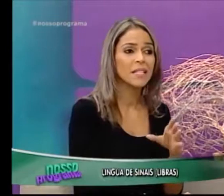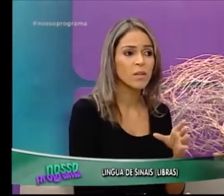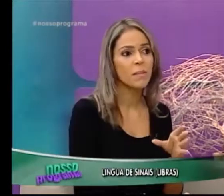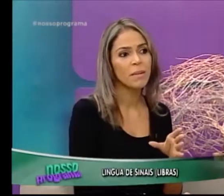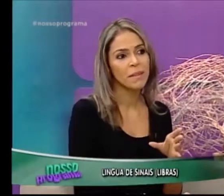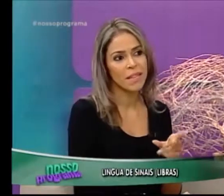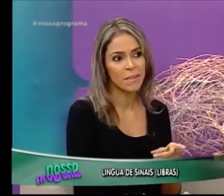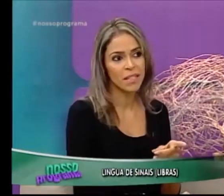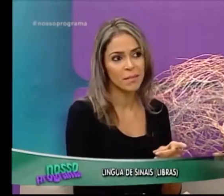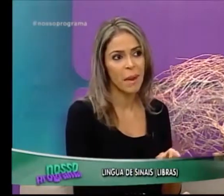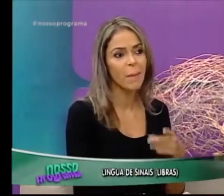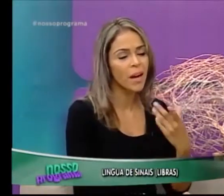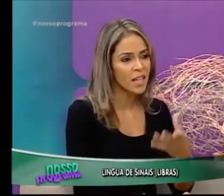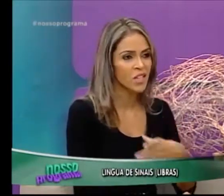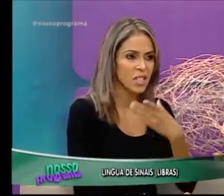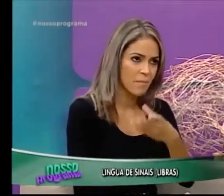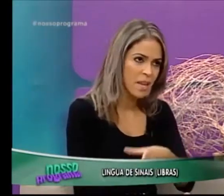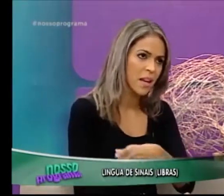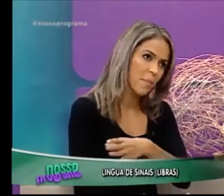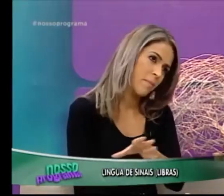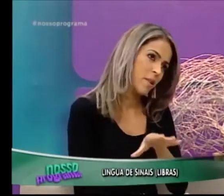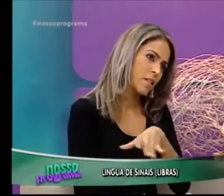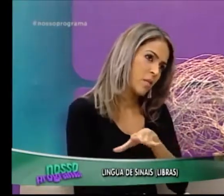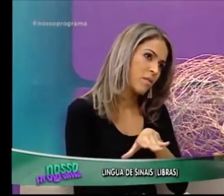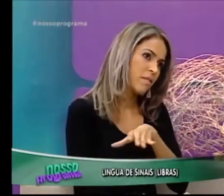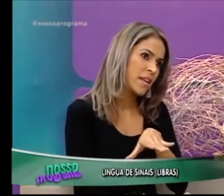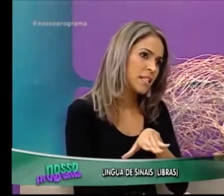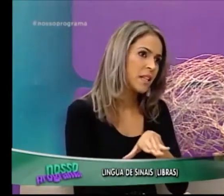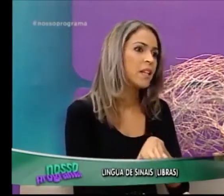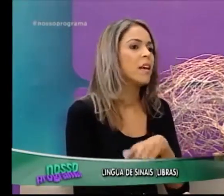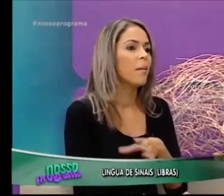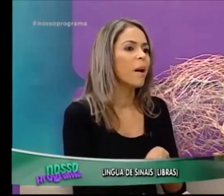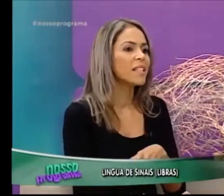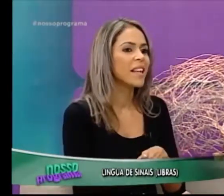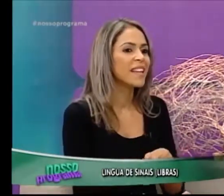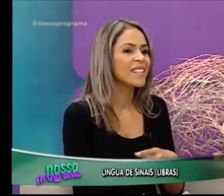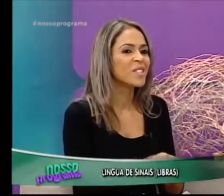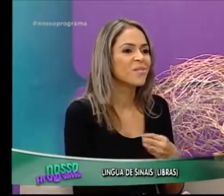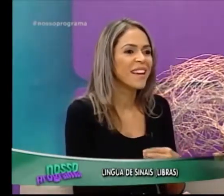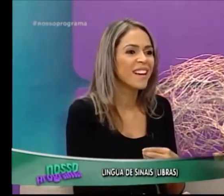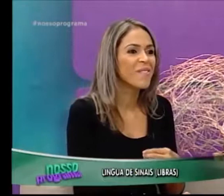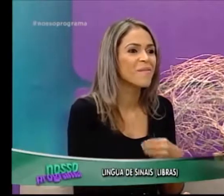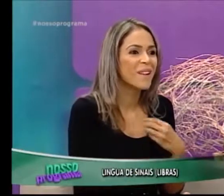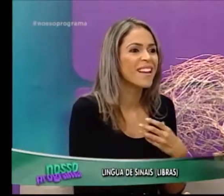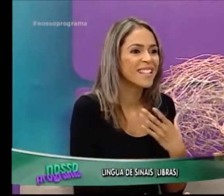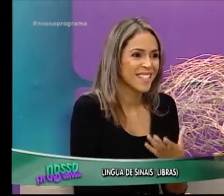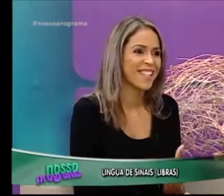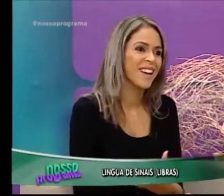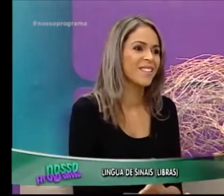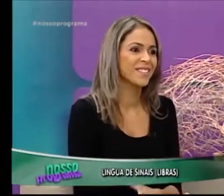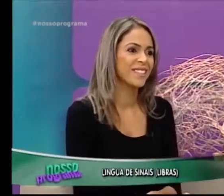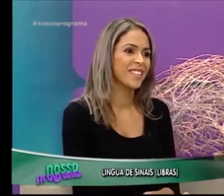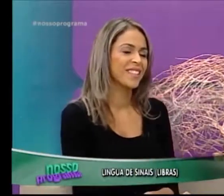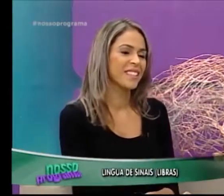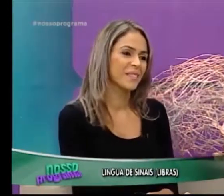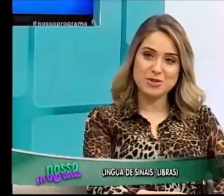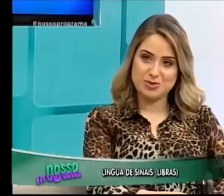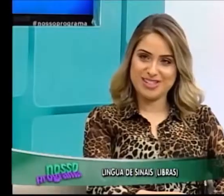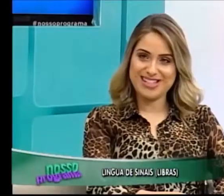não sabem Libras. Minha mãe já sabia, né? Por essa convivência. Mas aí que a gente vê como é necessário. Seus irmãos atuam nessa